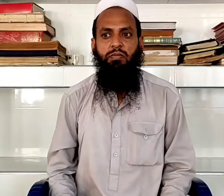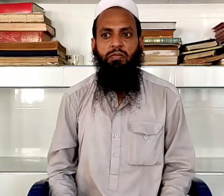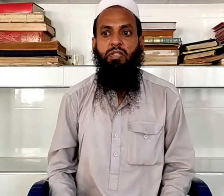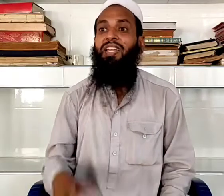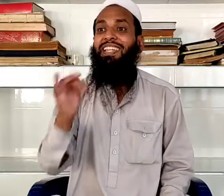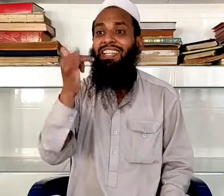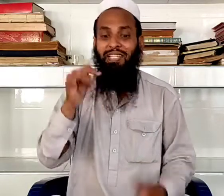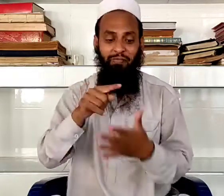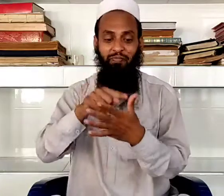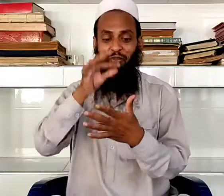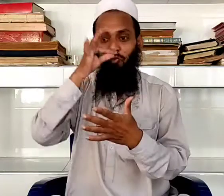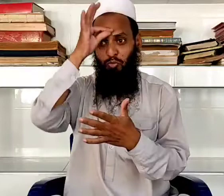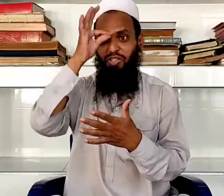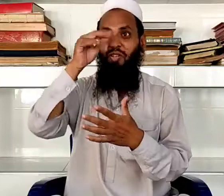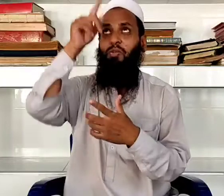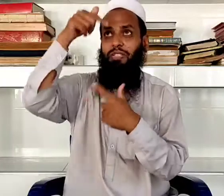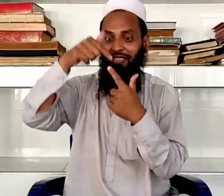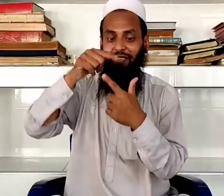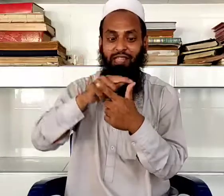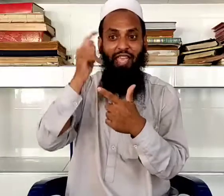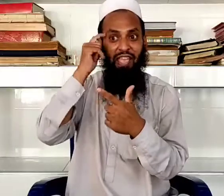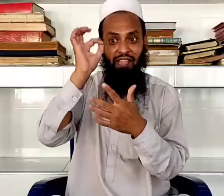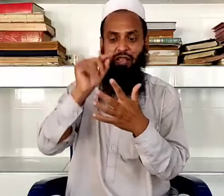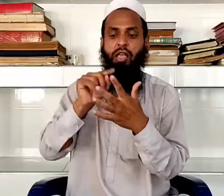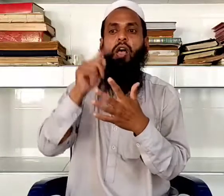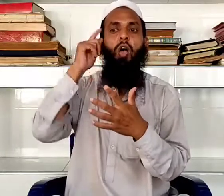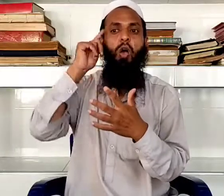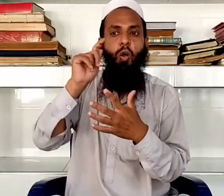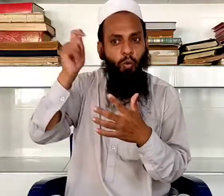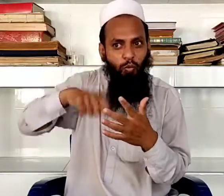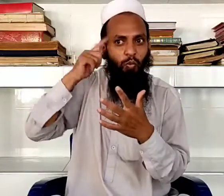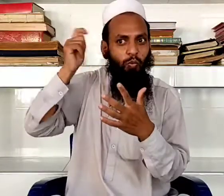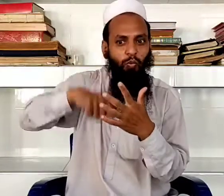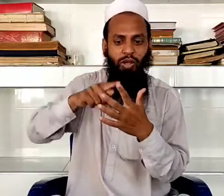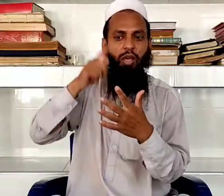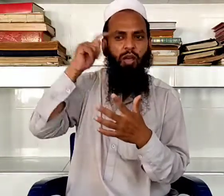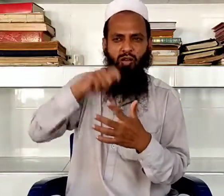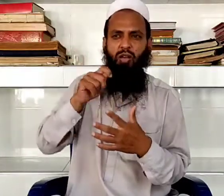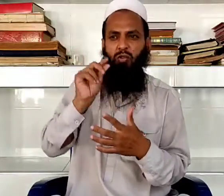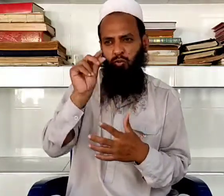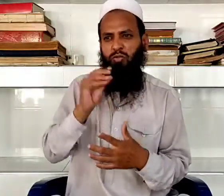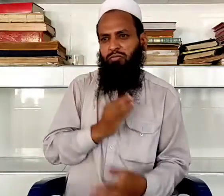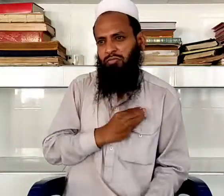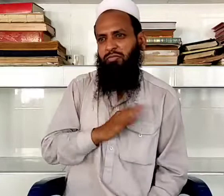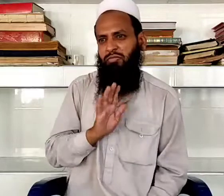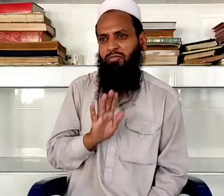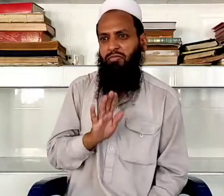ਜ਼ੈਨਬ ਰਜ਼ੀ ਅੱਲਾਹੁ ਤਾਲਾ ਅਨਹਾ ਦਾ ਬੇਟਾ। ਇਹ 14 ਬੇਟੇ ਨੇ ਜਨਾਬੇ ਸੈਯਦਨਾ ਹਜ਼ਰਤ ਅਲੀ ਬਿਨ